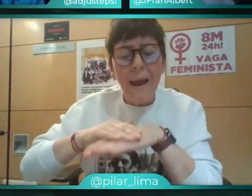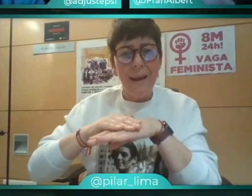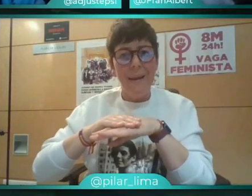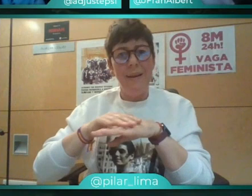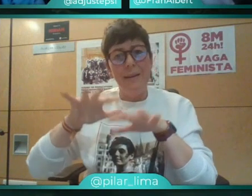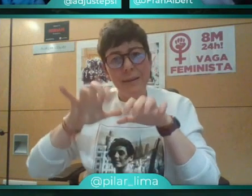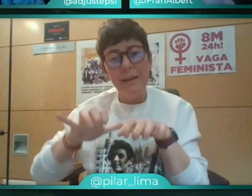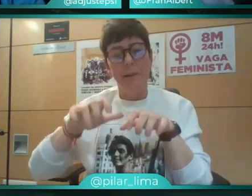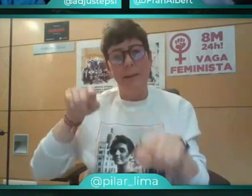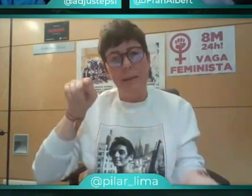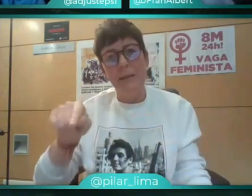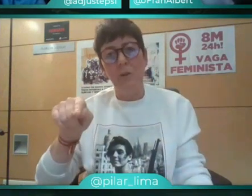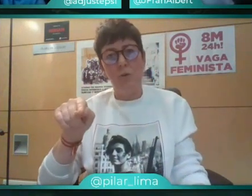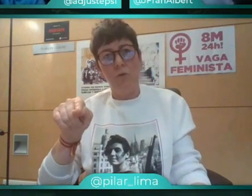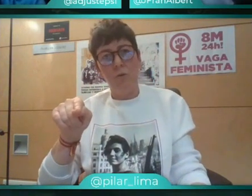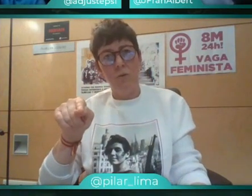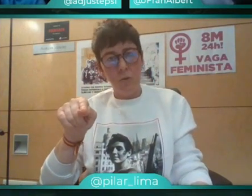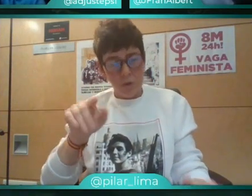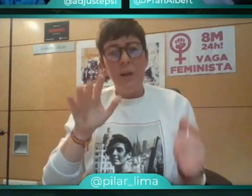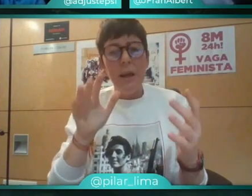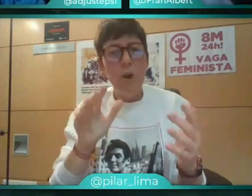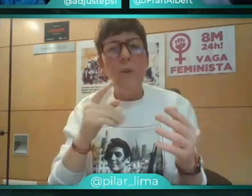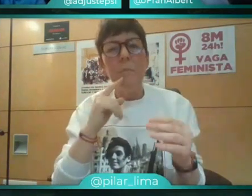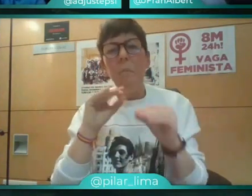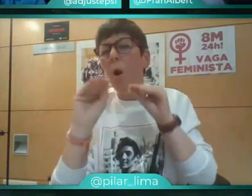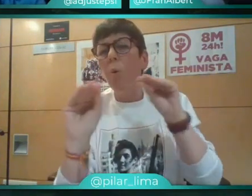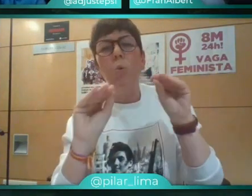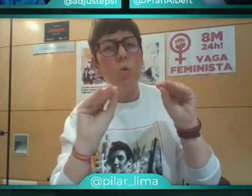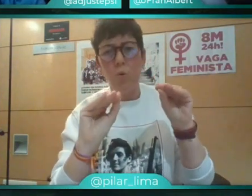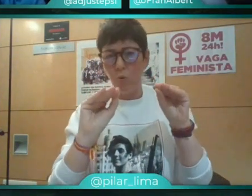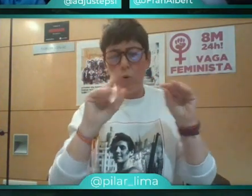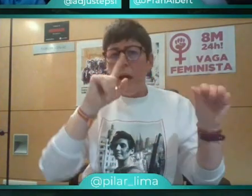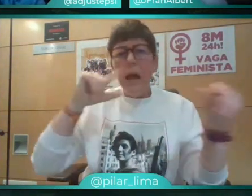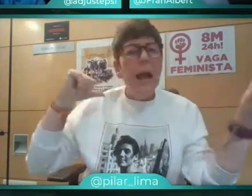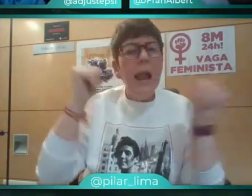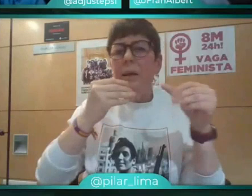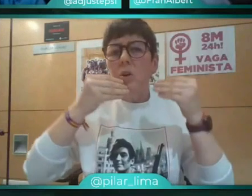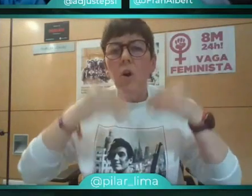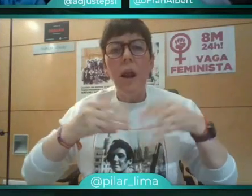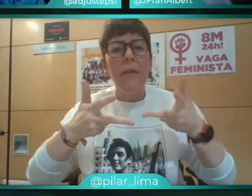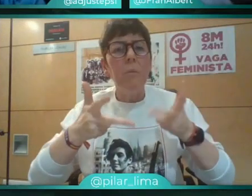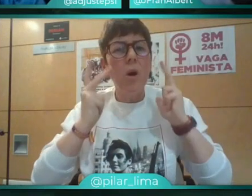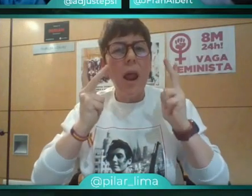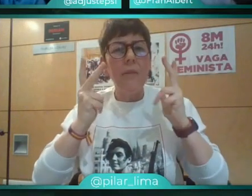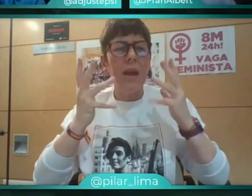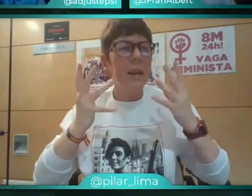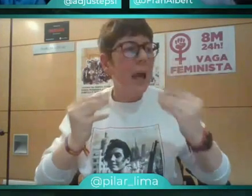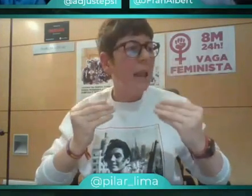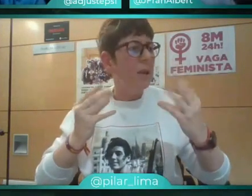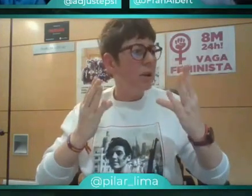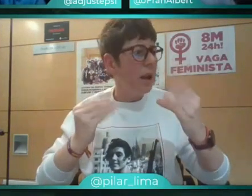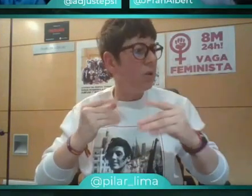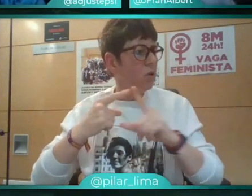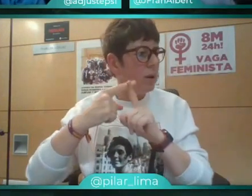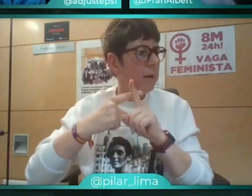este Por qué por qué escribes esto por qué Entonces pregunto en la historia